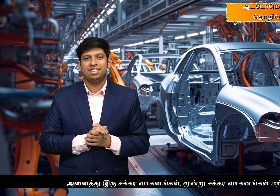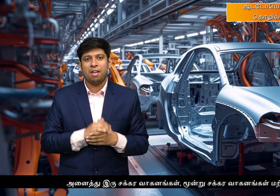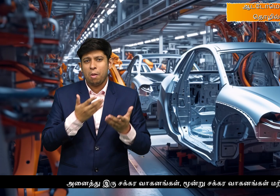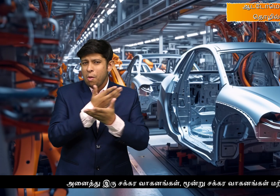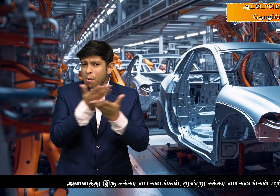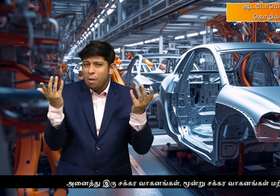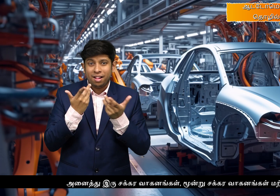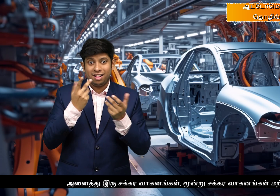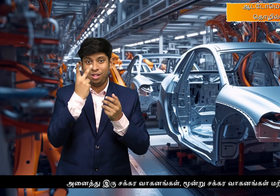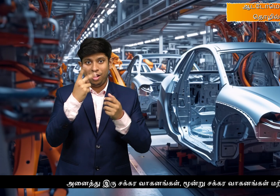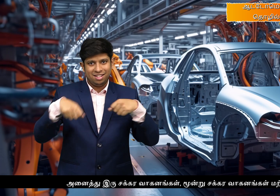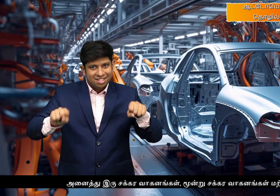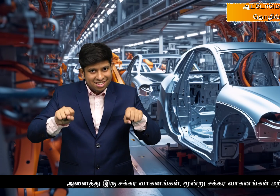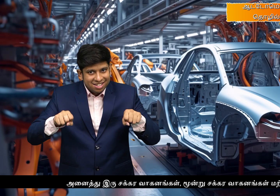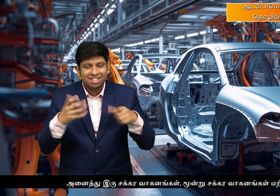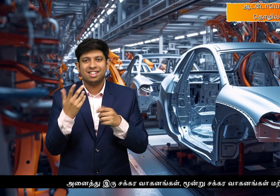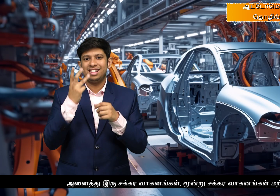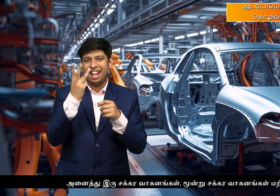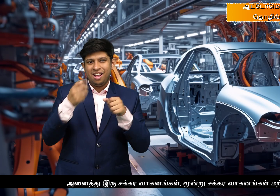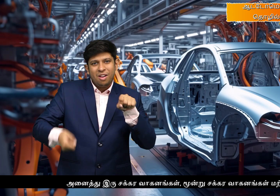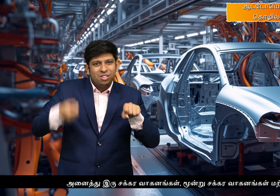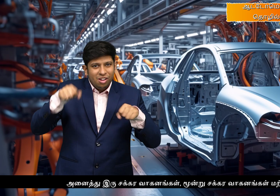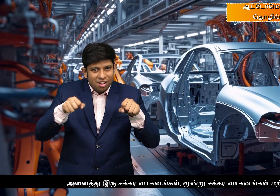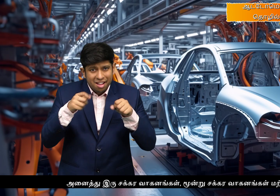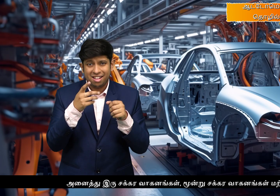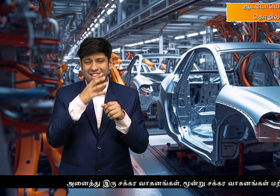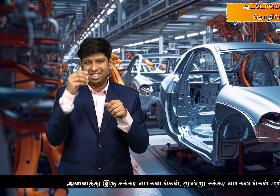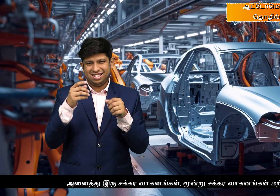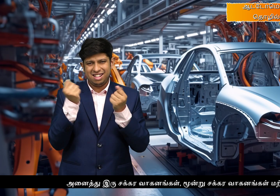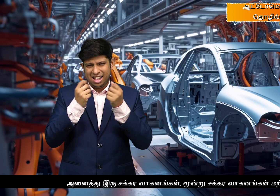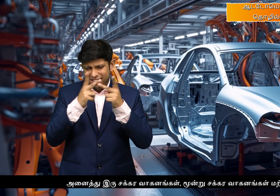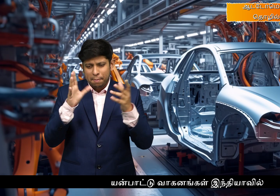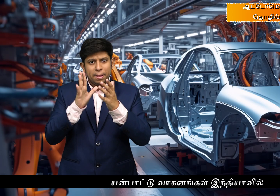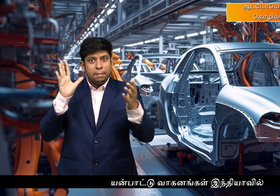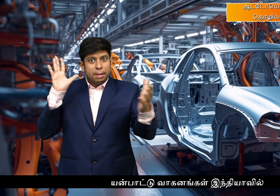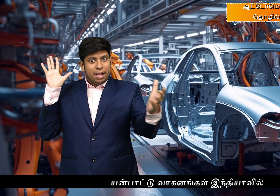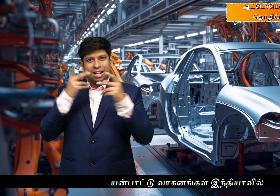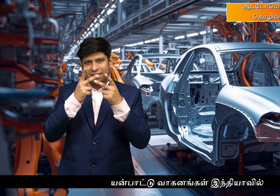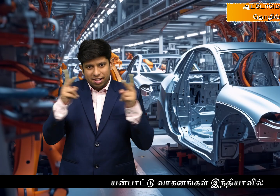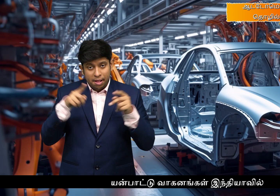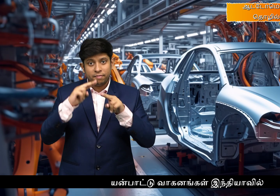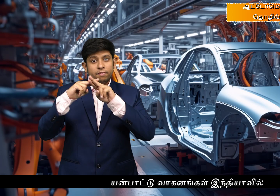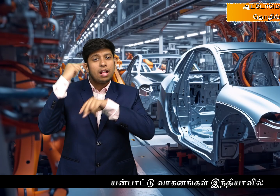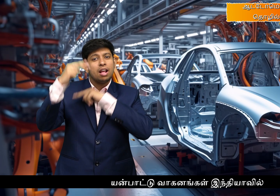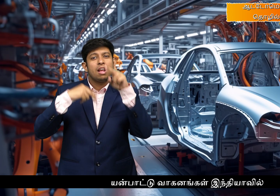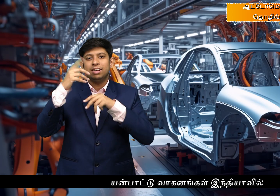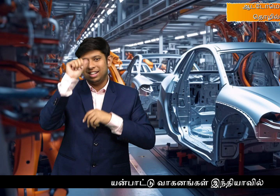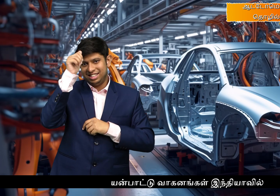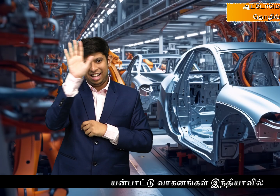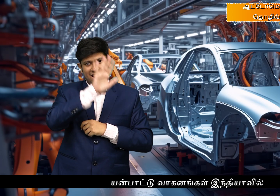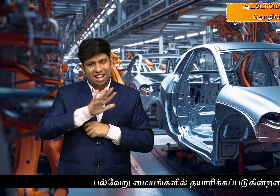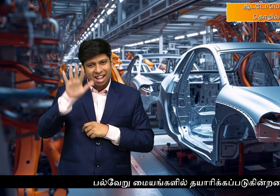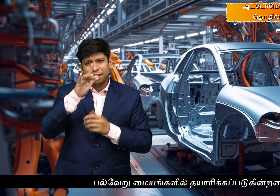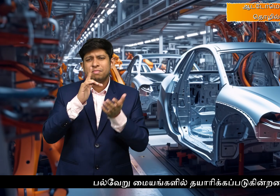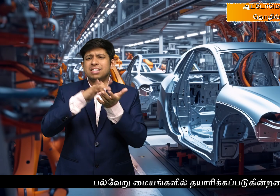வழங்குகின்றன. அனைத்து இருசக்கர வாகனங்கள், 3 சக்கர வாகனங்கள் மற்றும் பல பயன்பாட்டு வாகனங்கள்